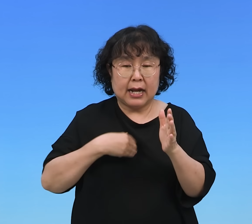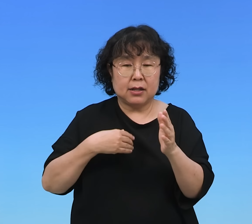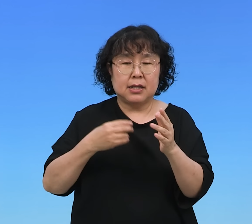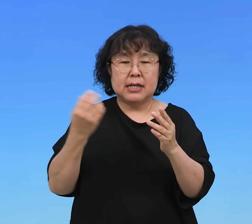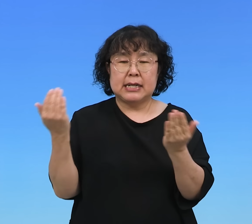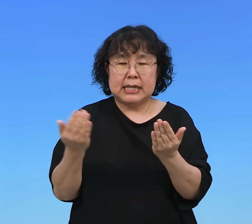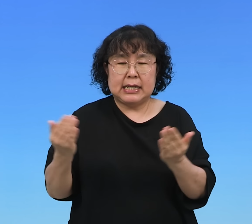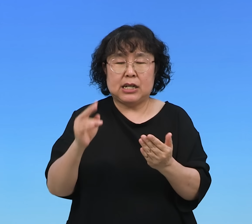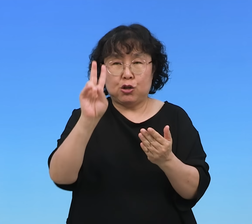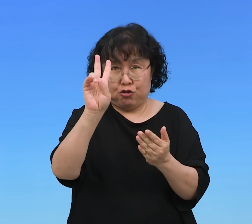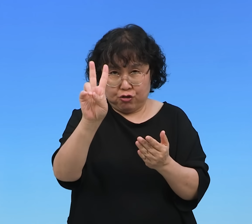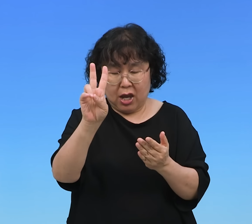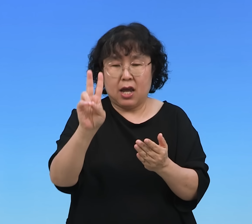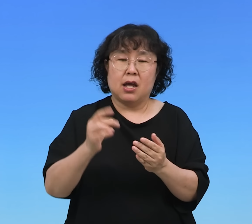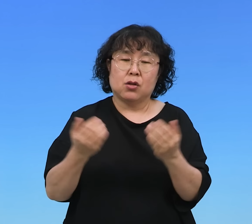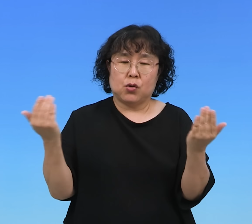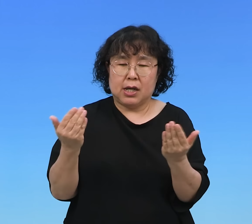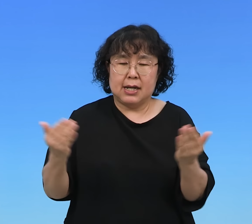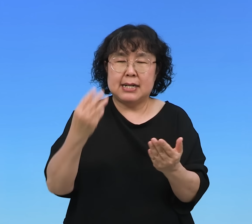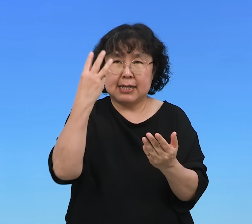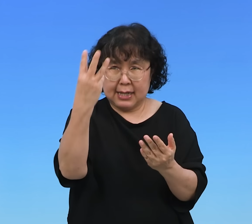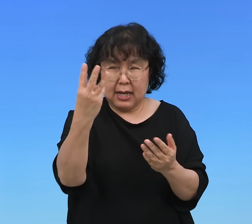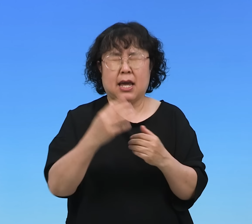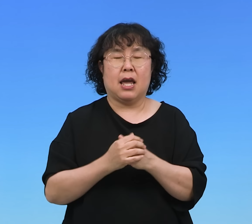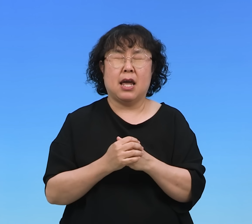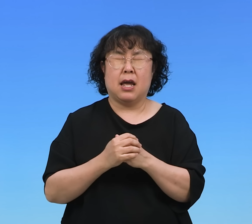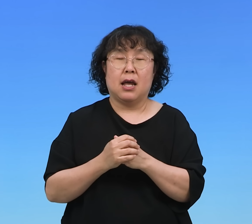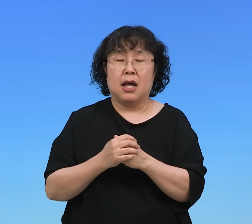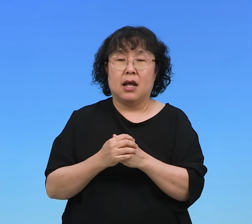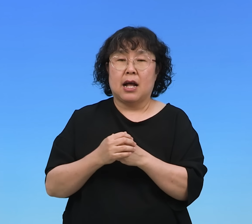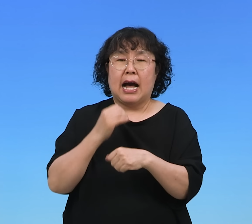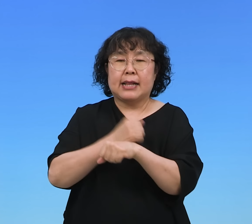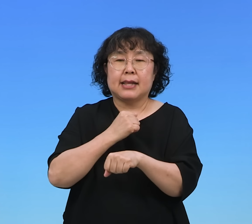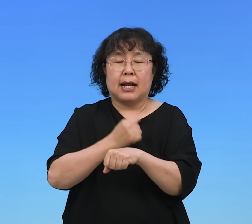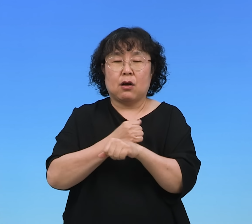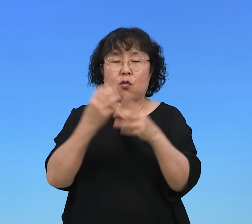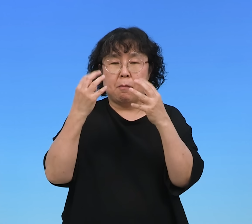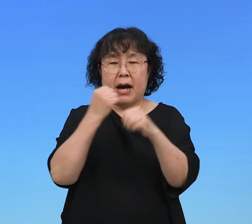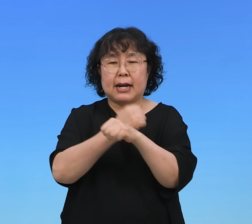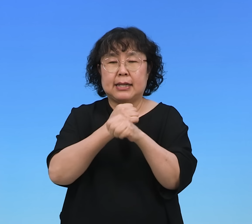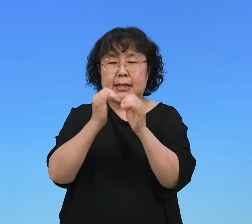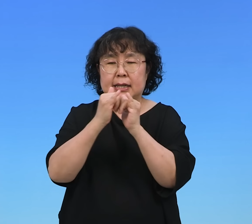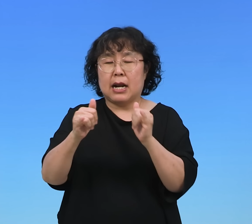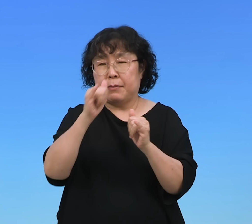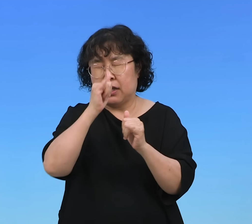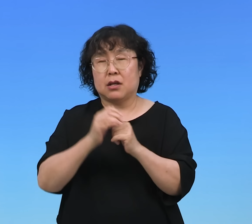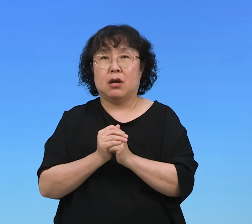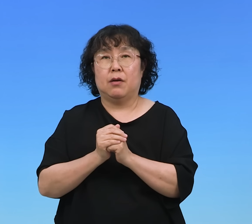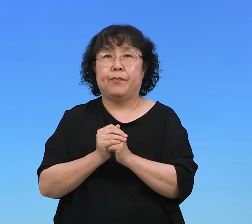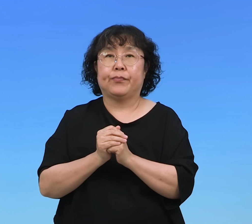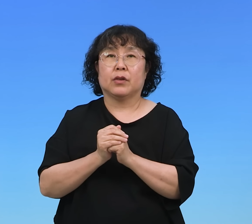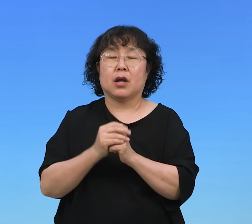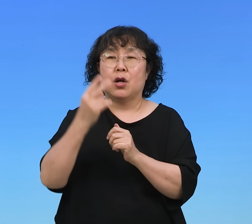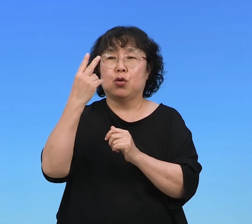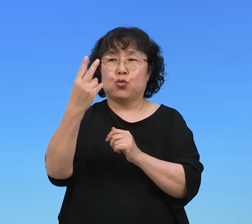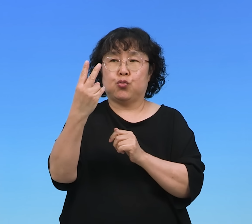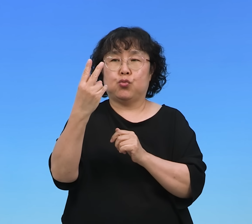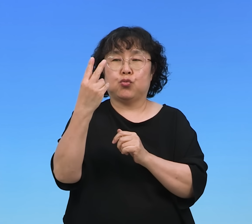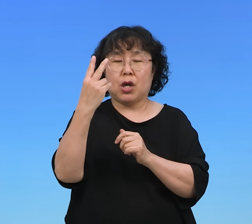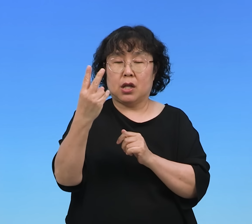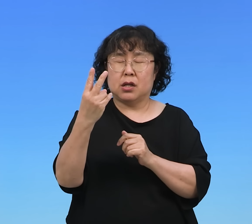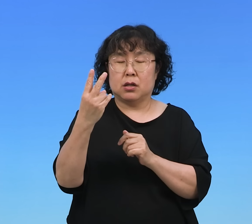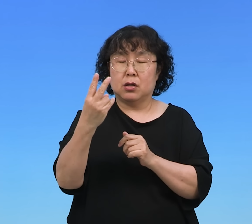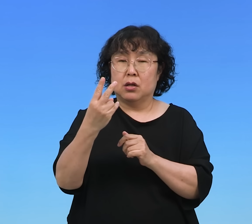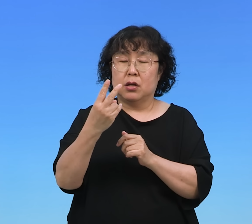뛴다. 나 세잡 뛴다. 투는 영어인데 세잡은 한국말로 하더라고요. 투는